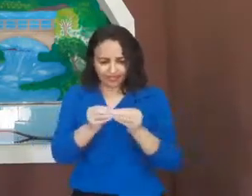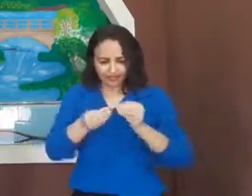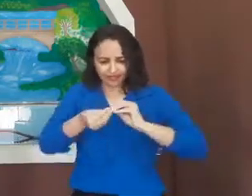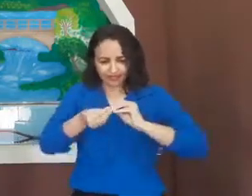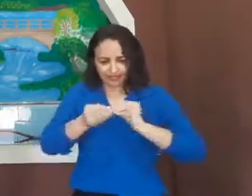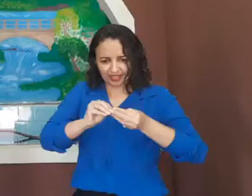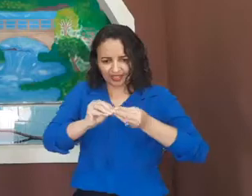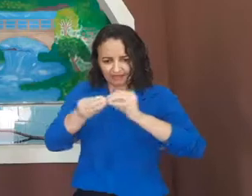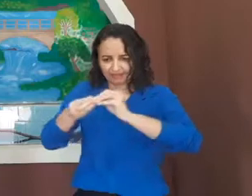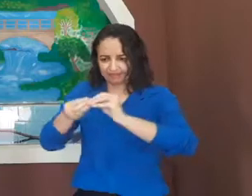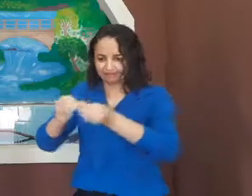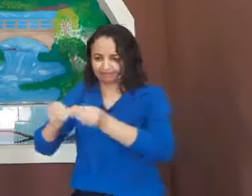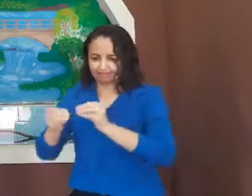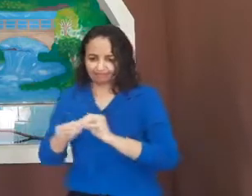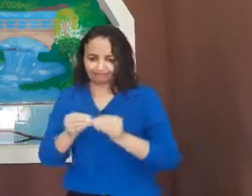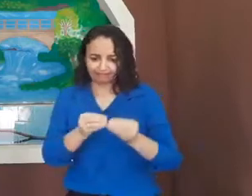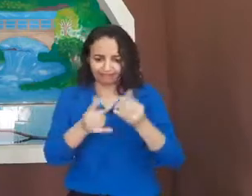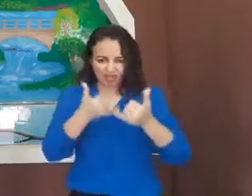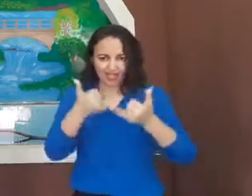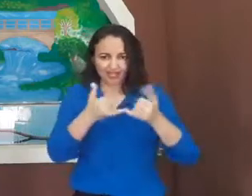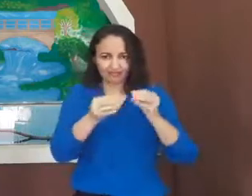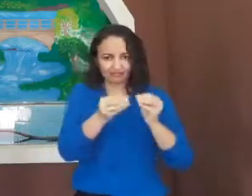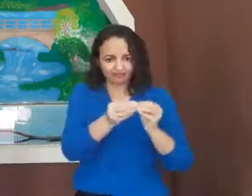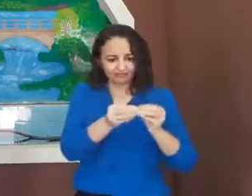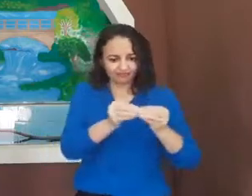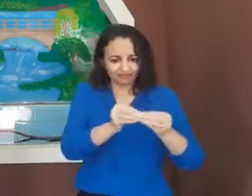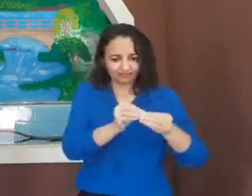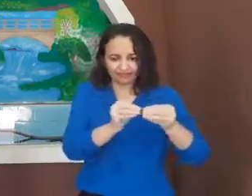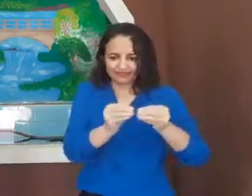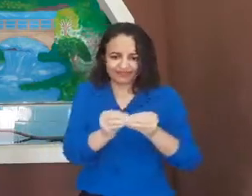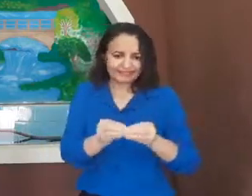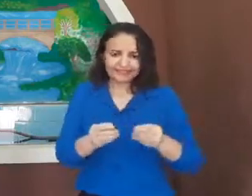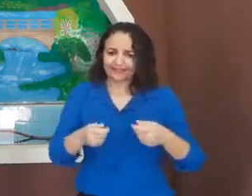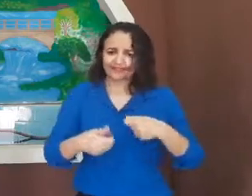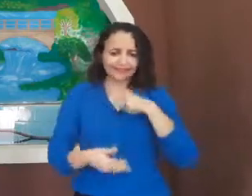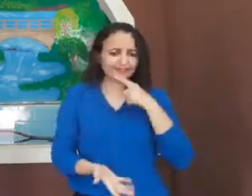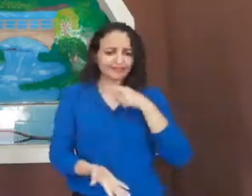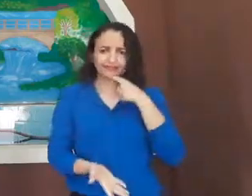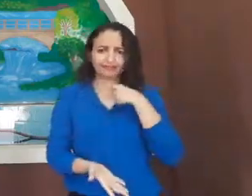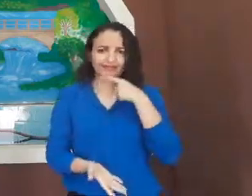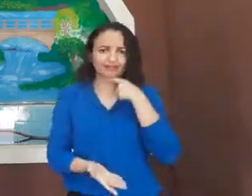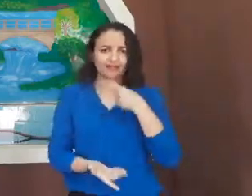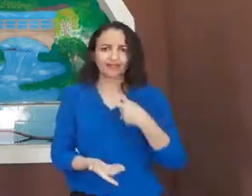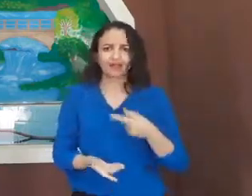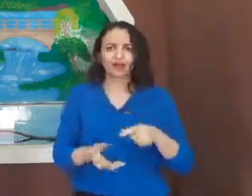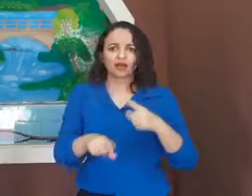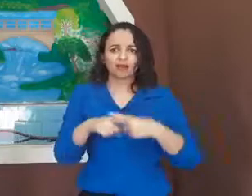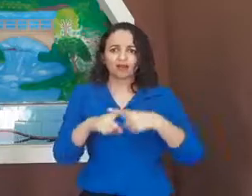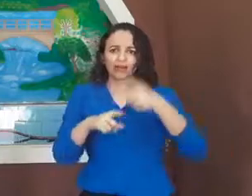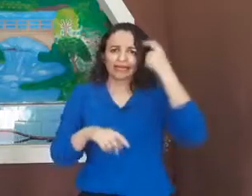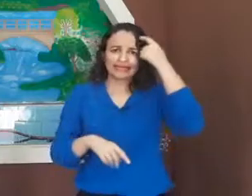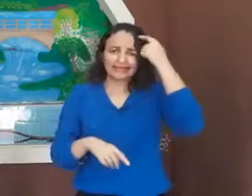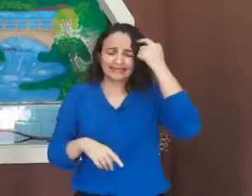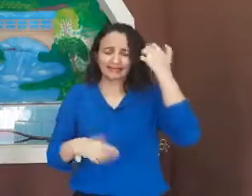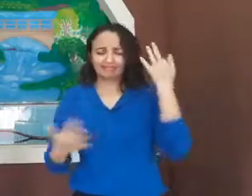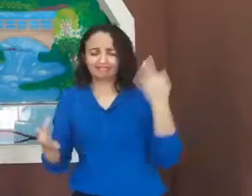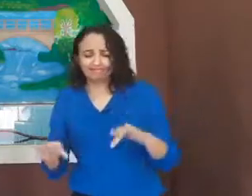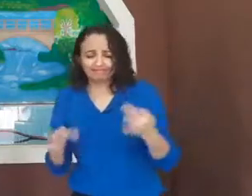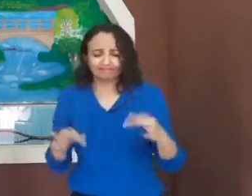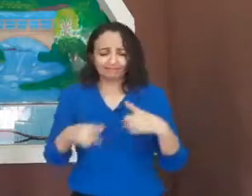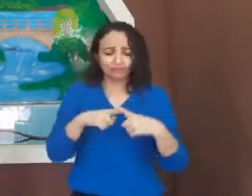quer colocar a força, não dá certo. Não dá certo. O quebra-cabeça vai quebrar a cabeça, não